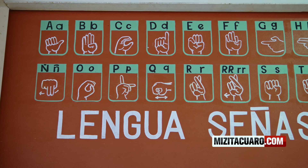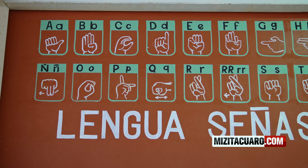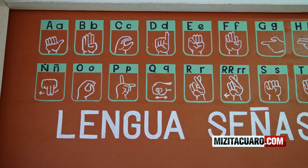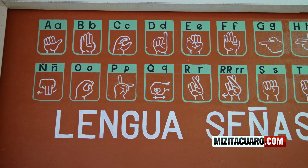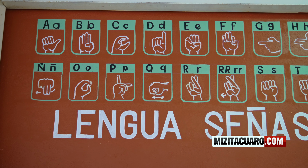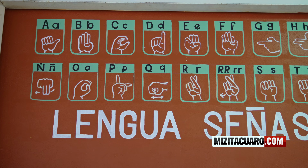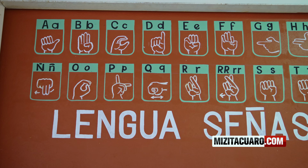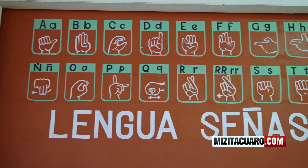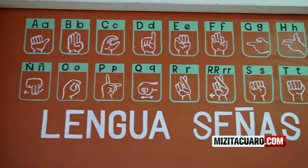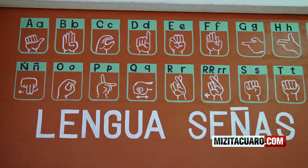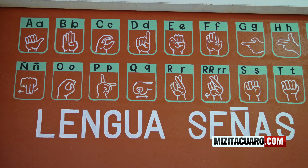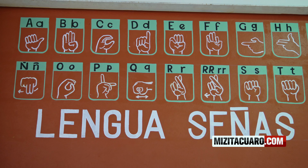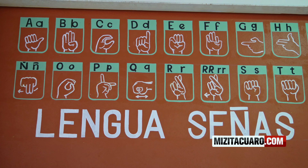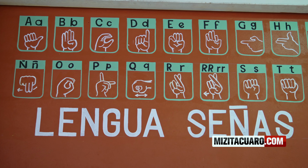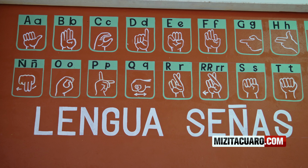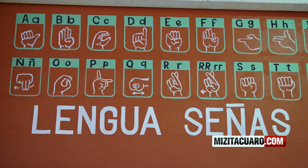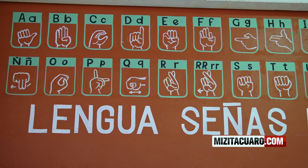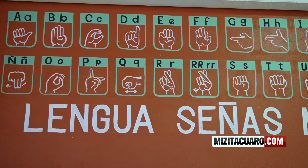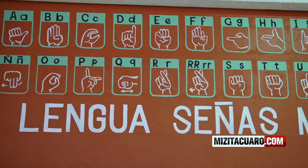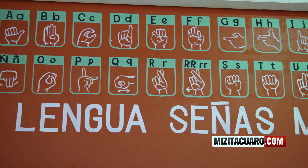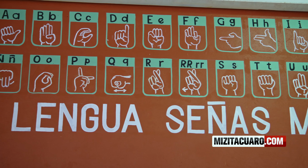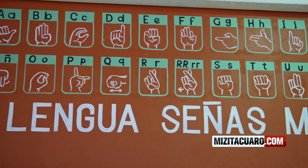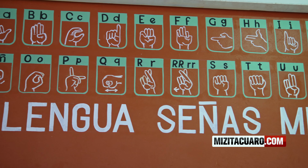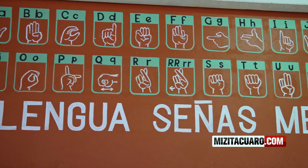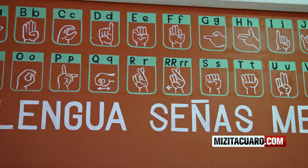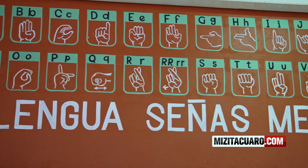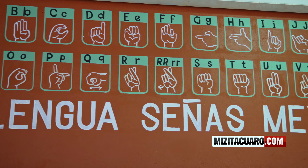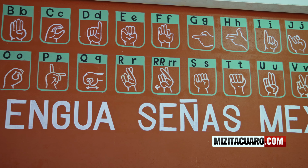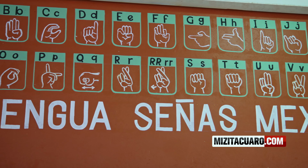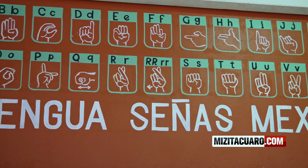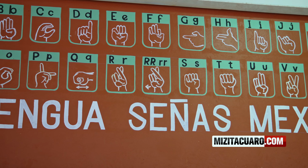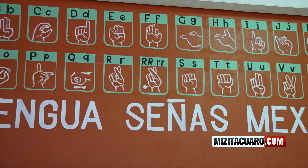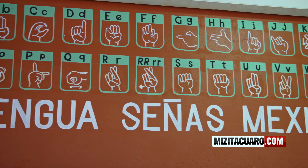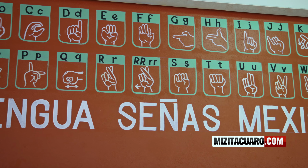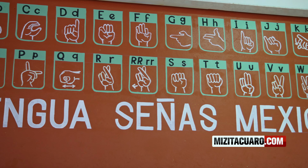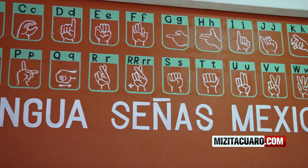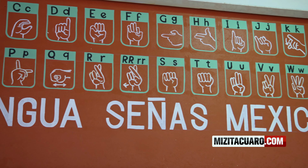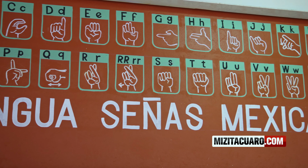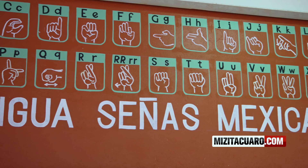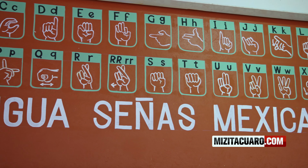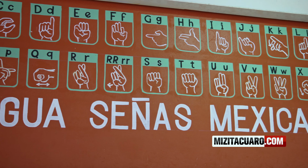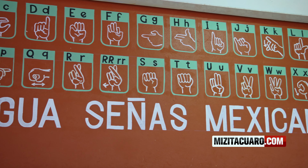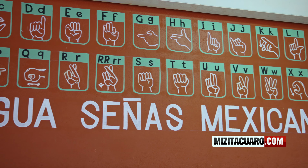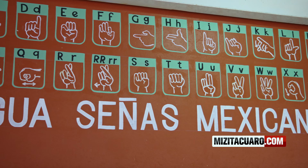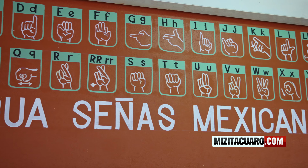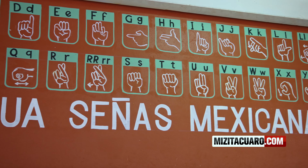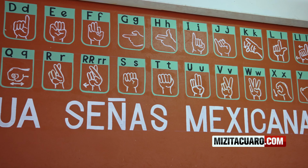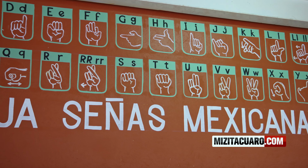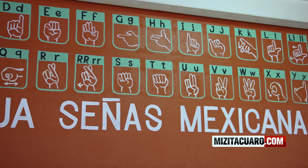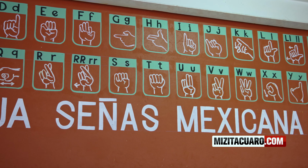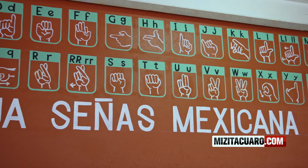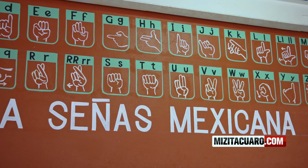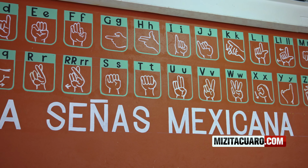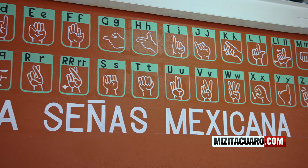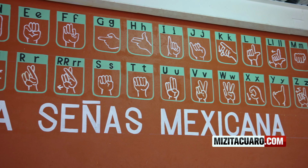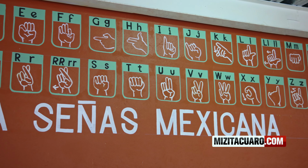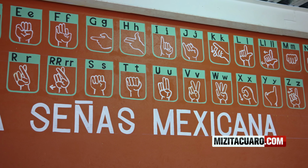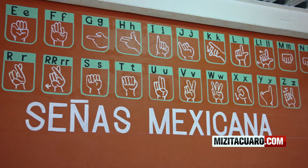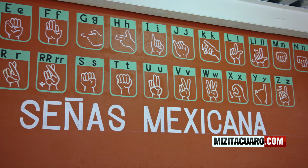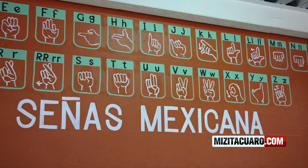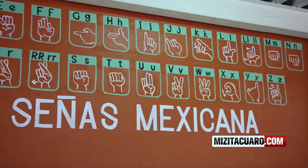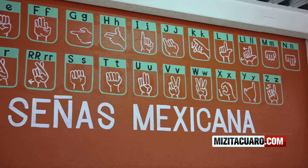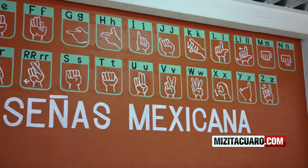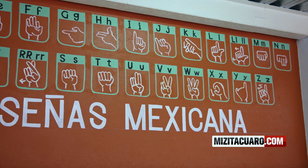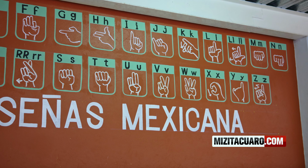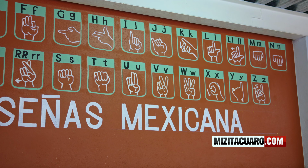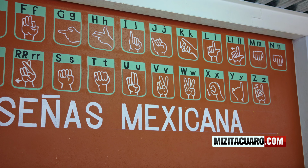inaugurar este mural que se encuentra aquí en la parte de atrás, mismo que fue gestionado por la señora Mayra,